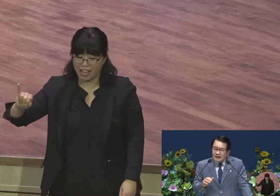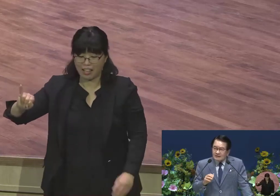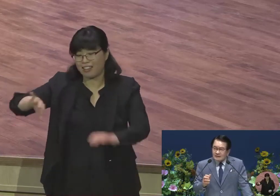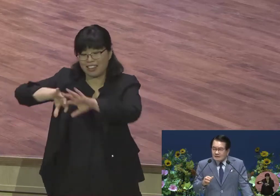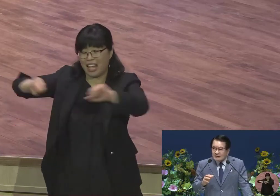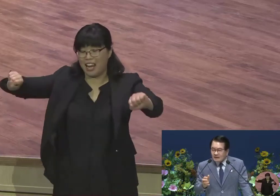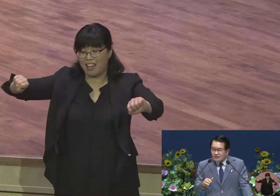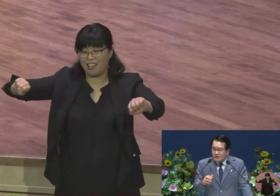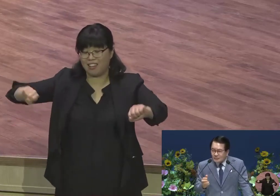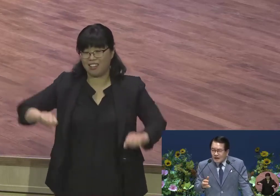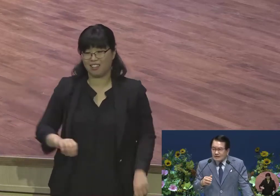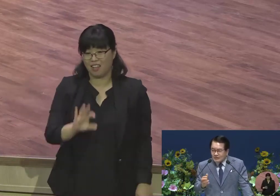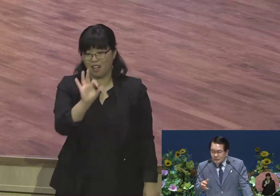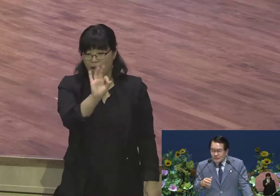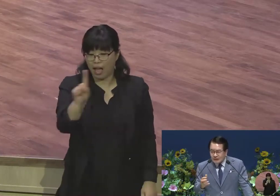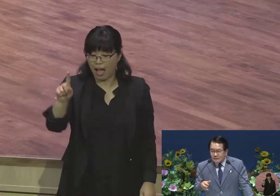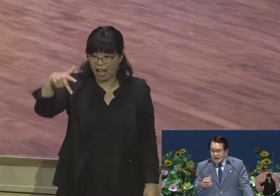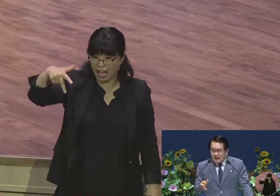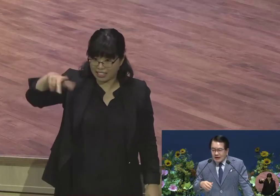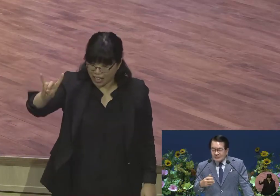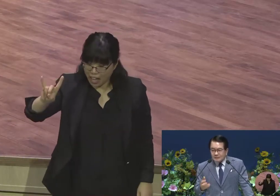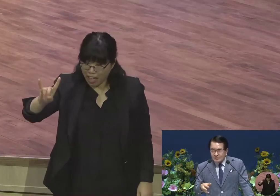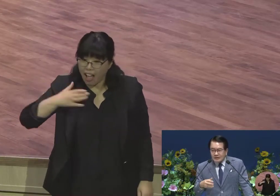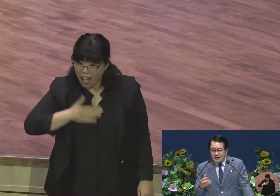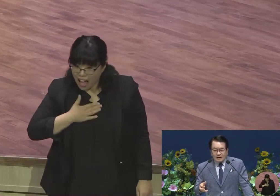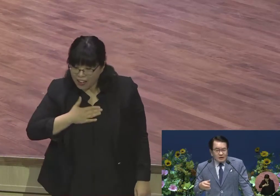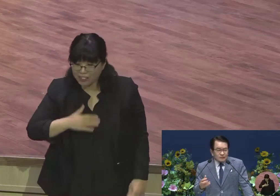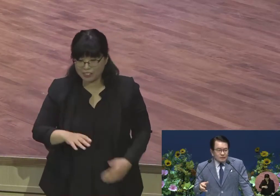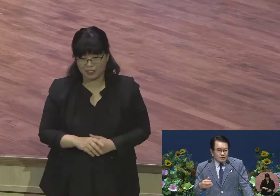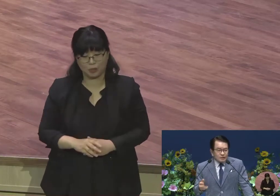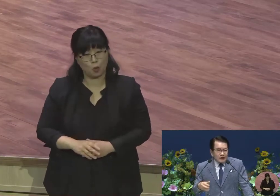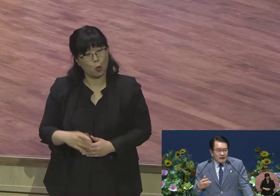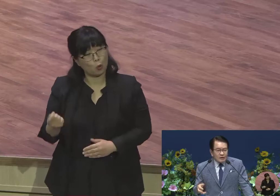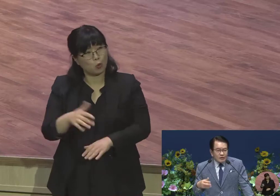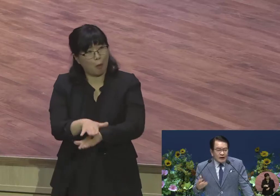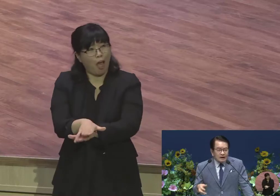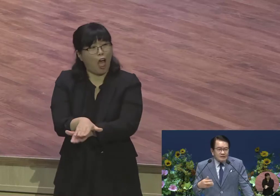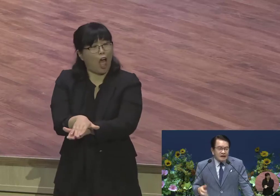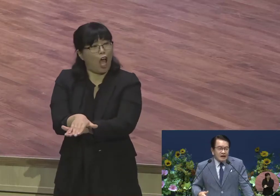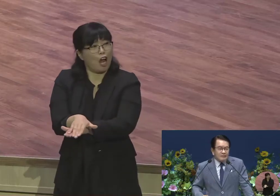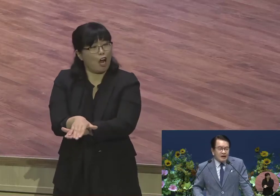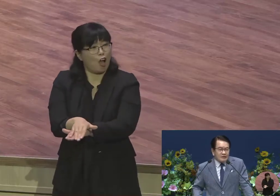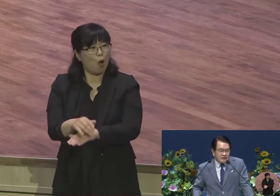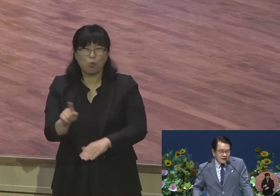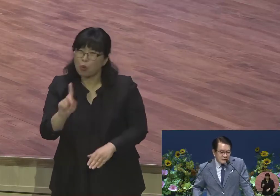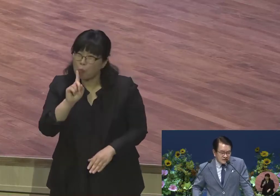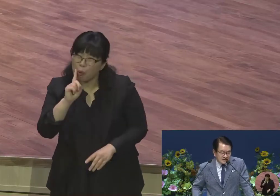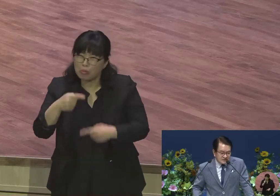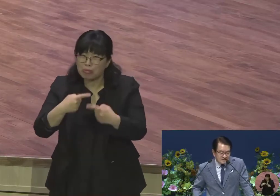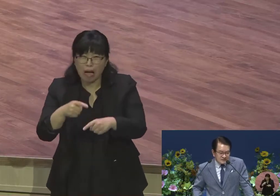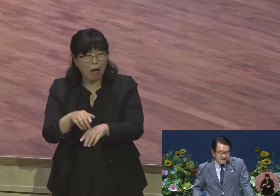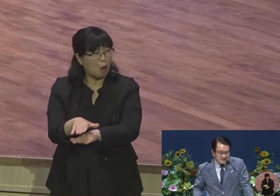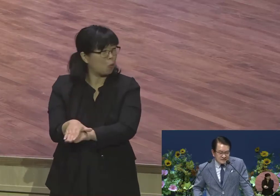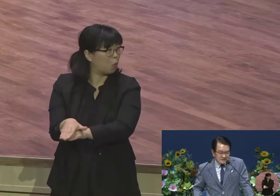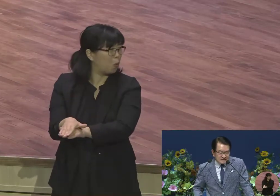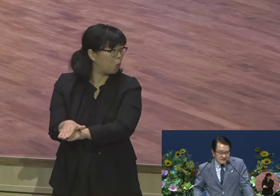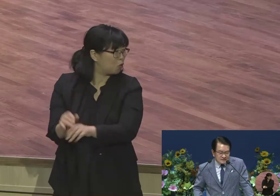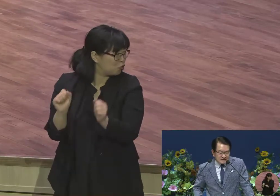개그를 썼으라도 좀 같이 동참 같이 뭔가 소통하려고 하는 사람이 아재래 아재